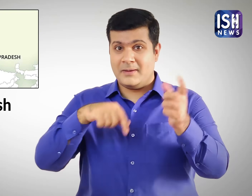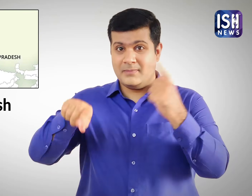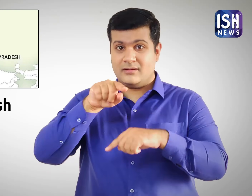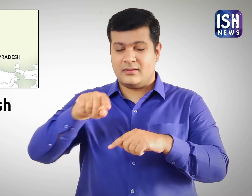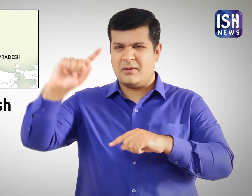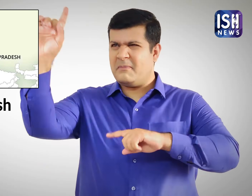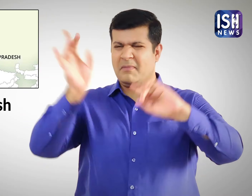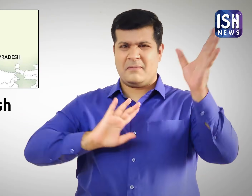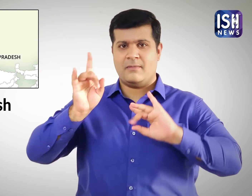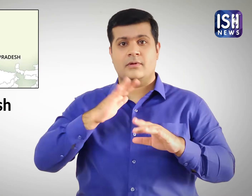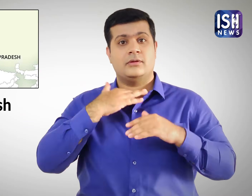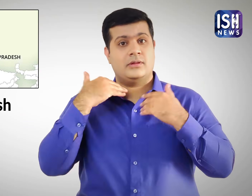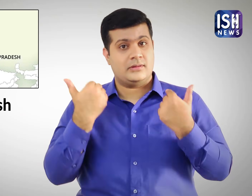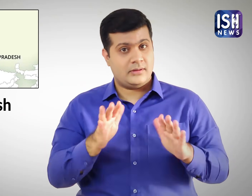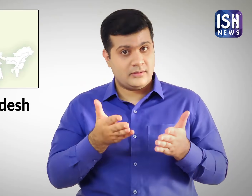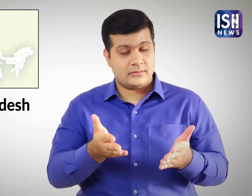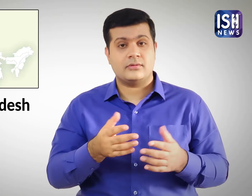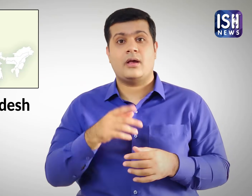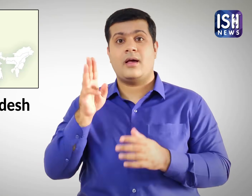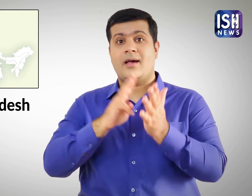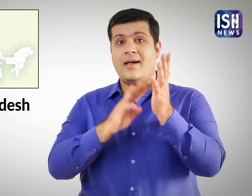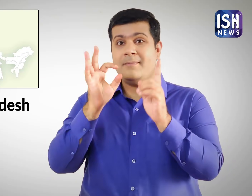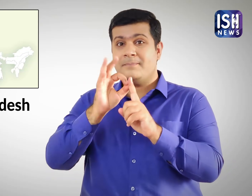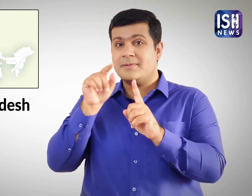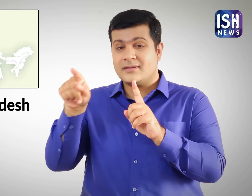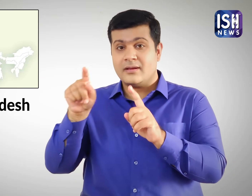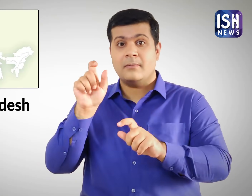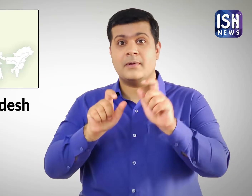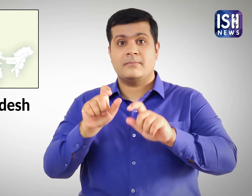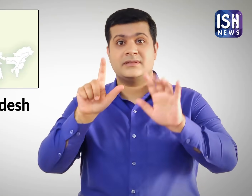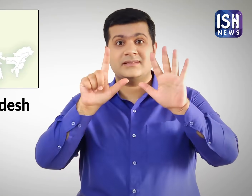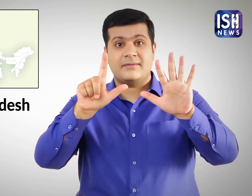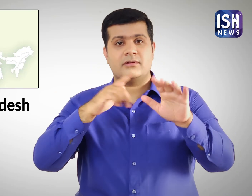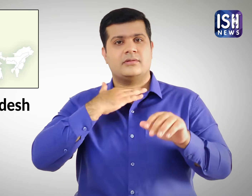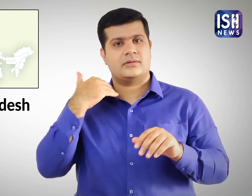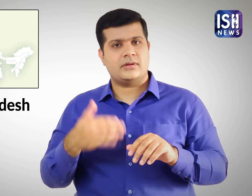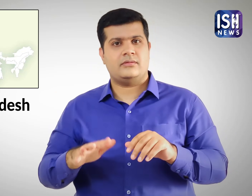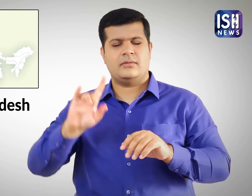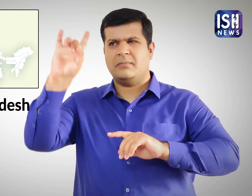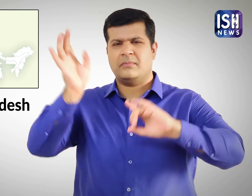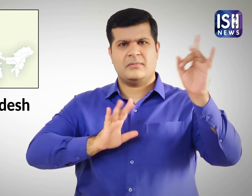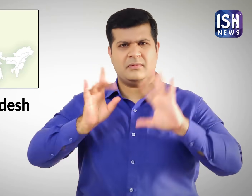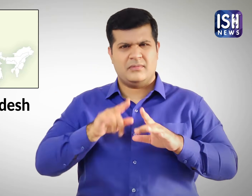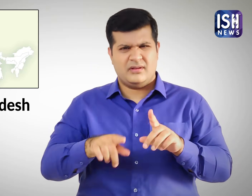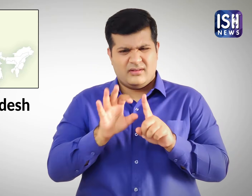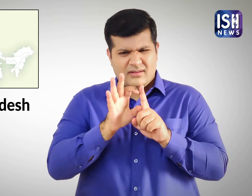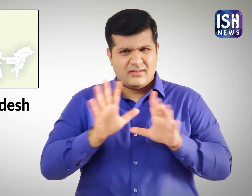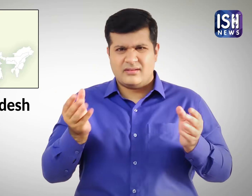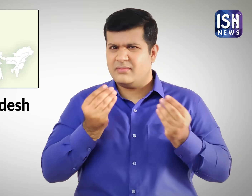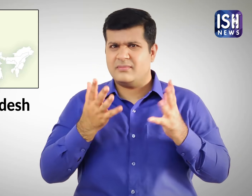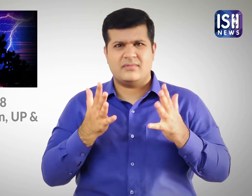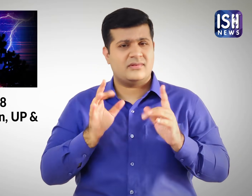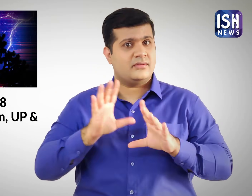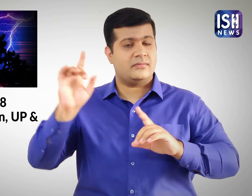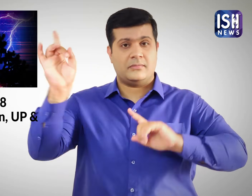लोगों की और मध्यप्रदेश में 7 लोगों की बिजली गिरने से मौत हो चुकी है।